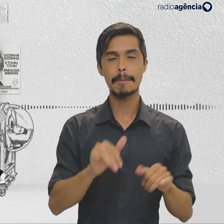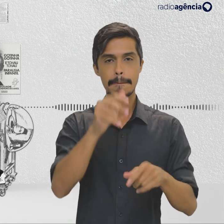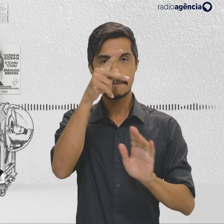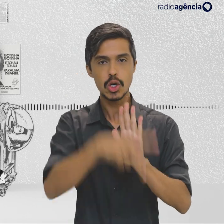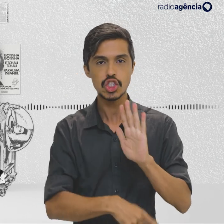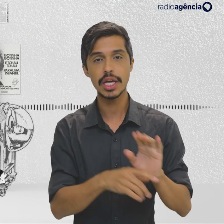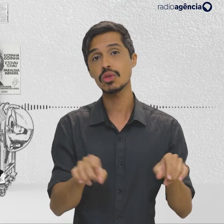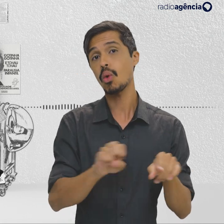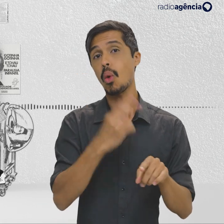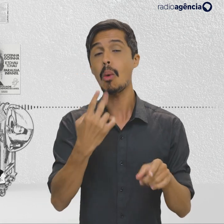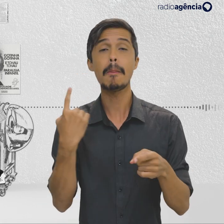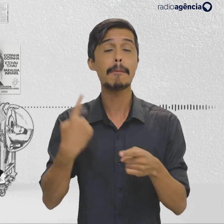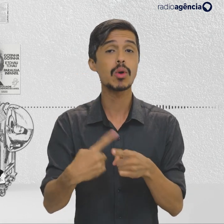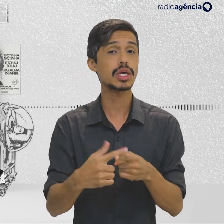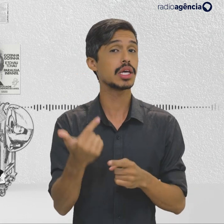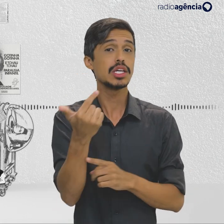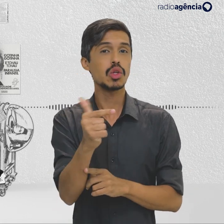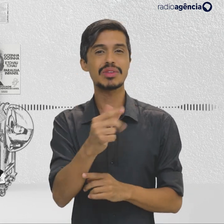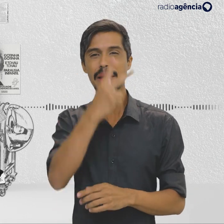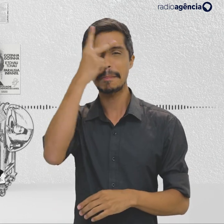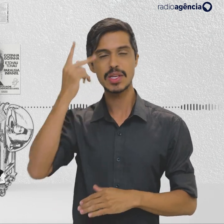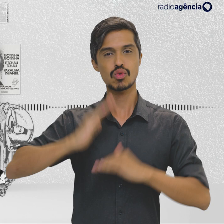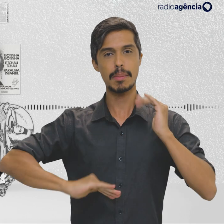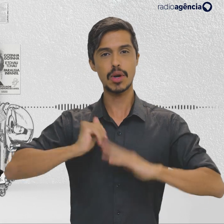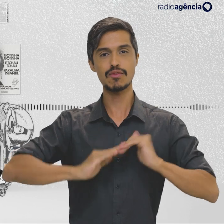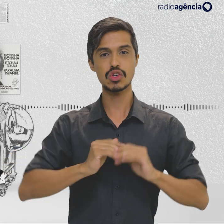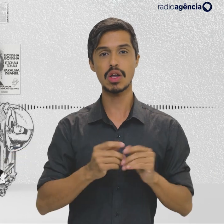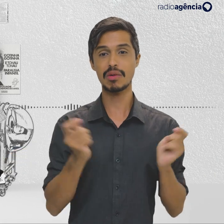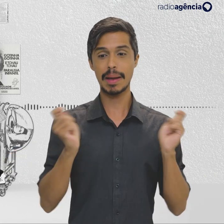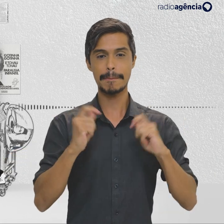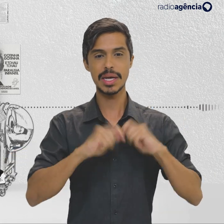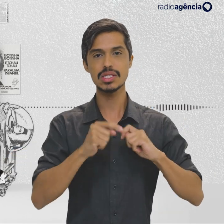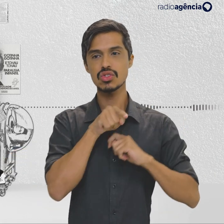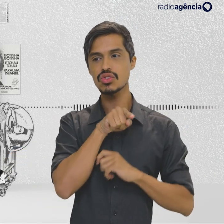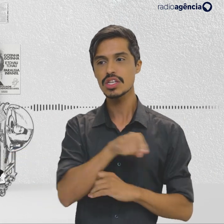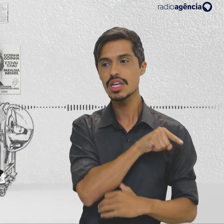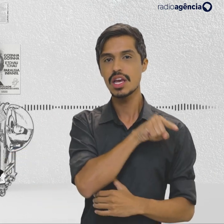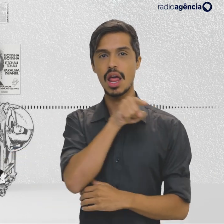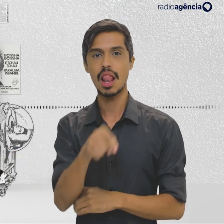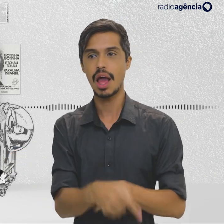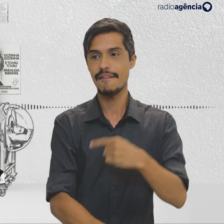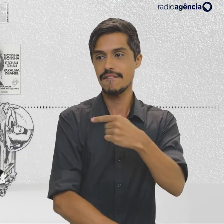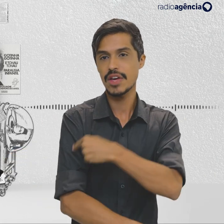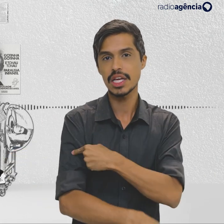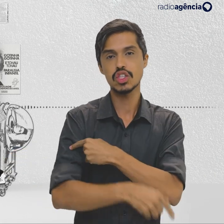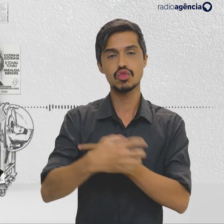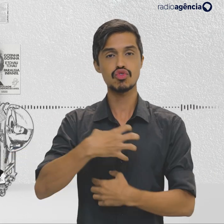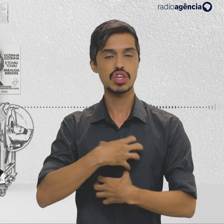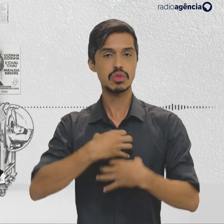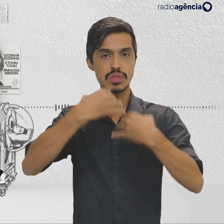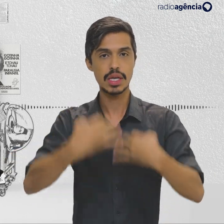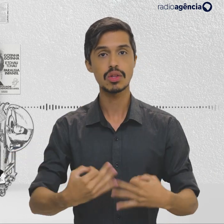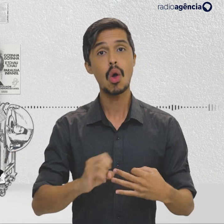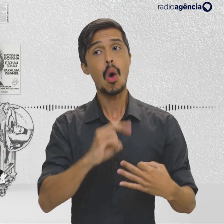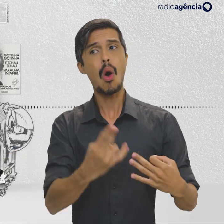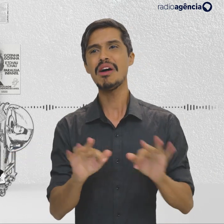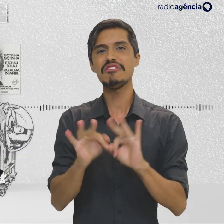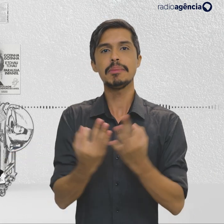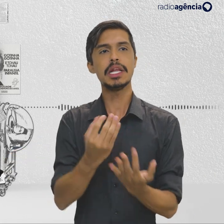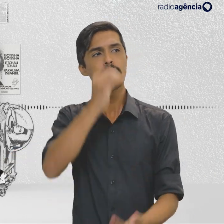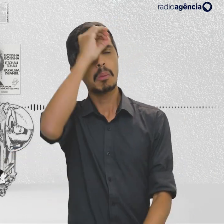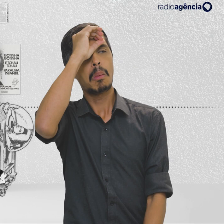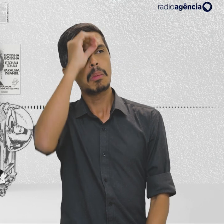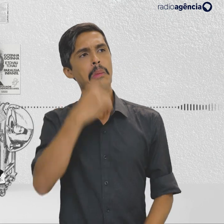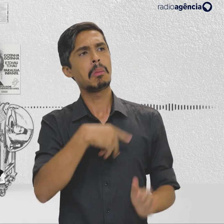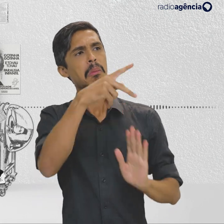lugar ou existe mas o agente comunitário ainda não deu conta de se fazer as visitas com uma frequência adequada ou a família